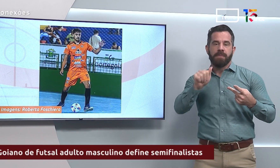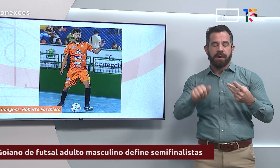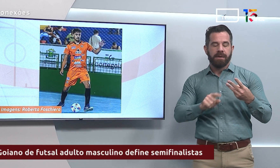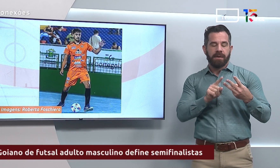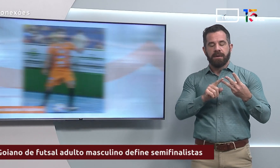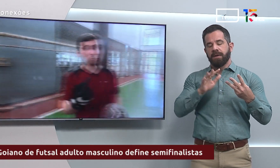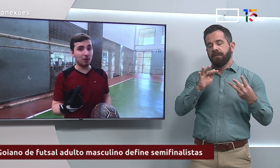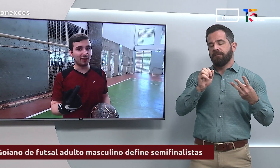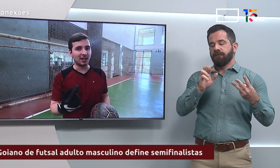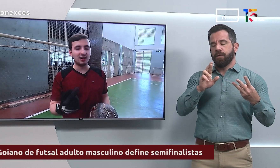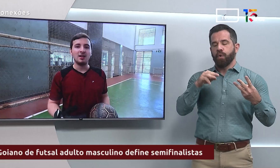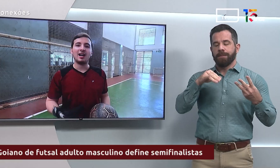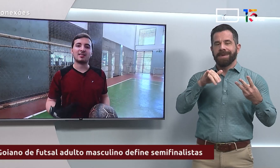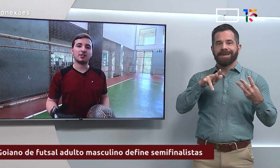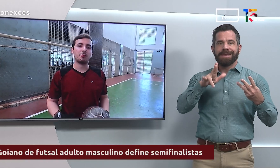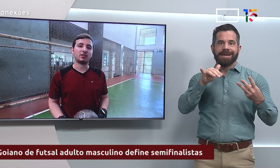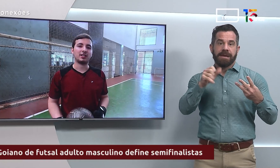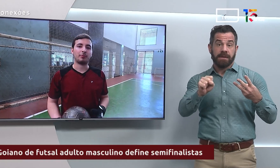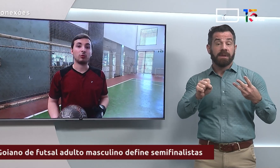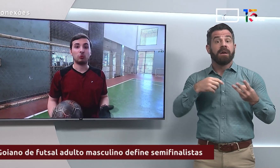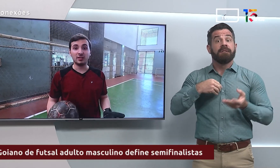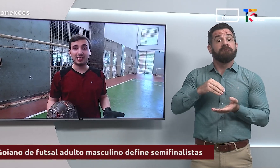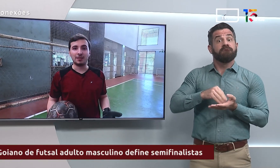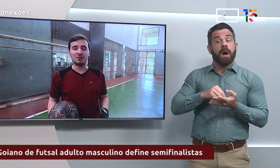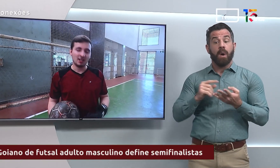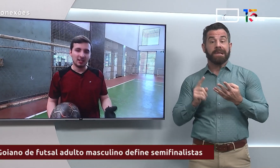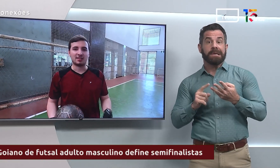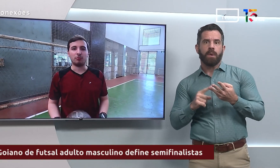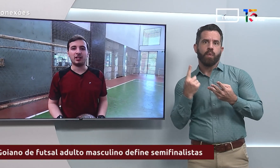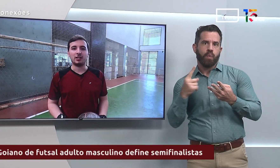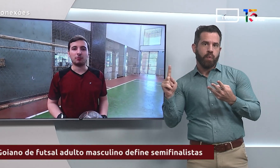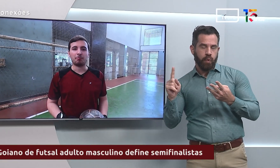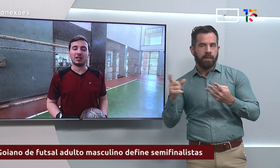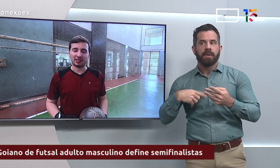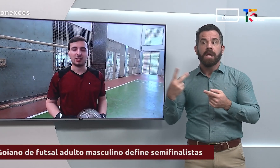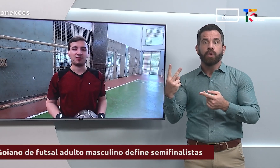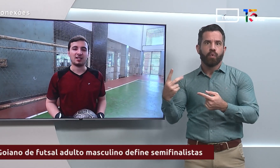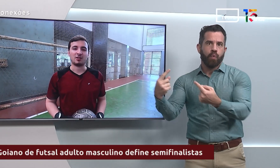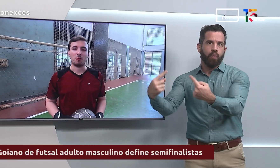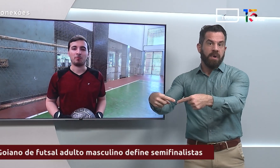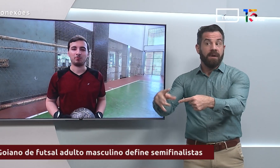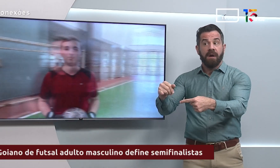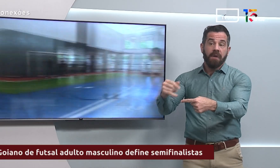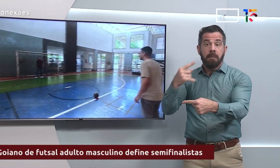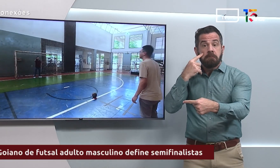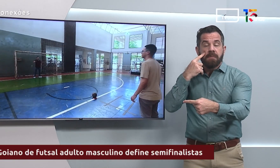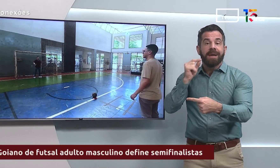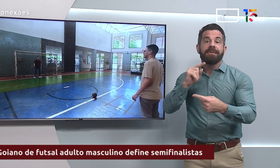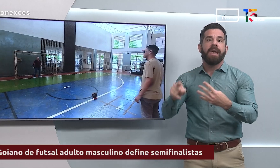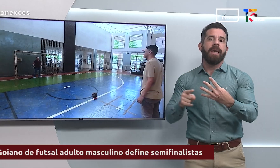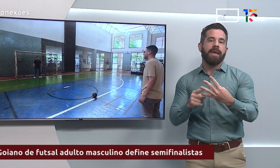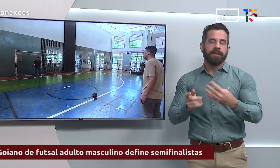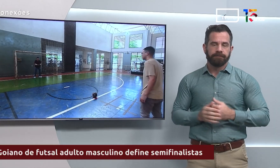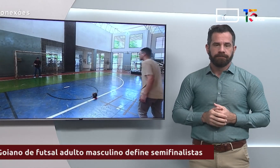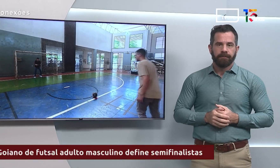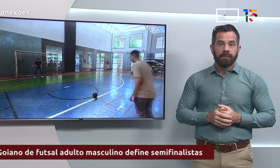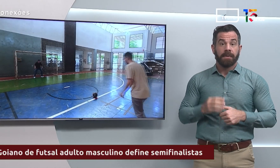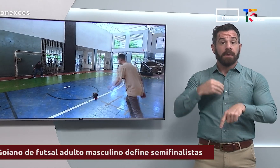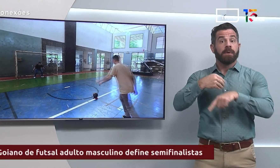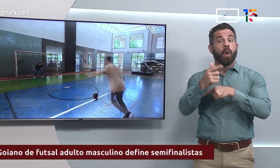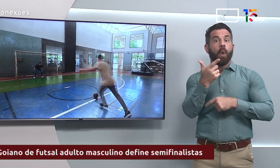Agora resta uma vaga a ser disputada por 2 equipes que estão brigando pela classificação. Vamos embora para a próxima